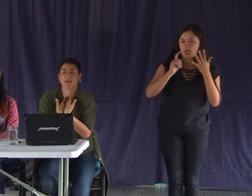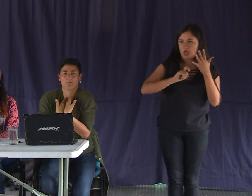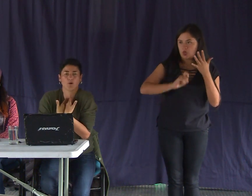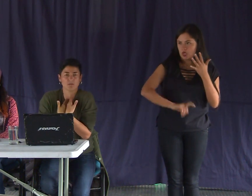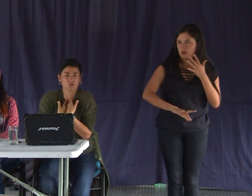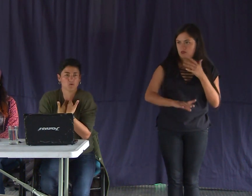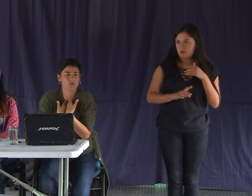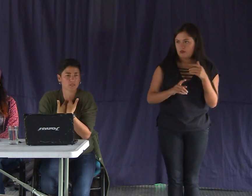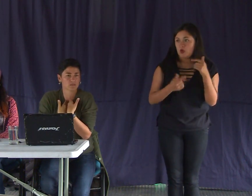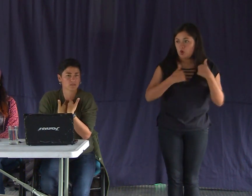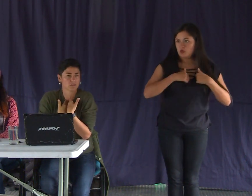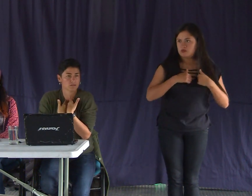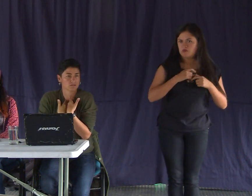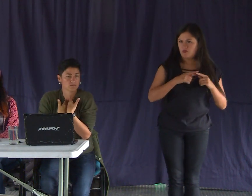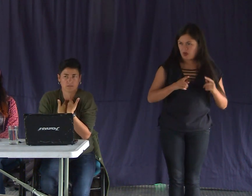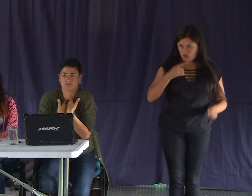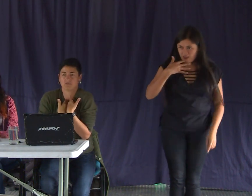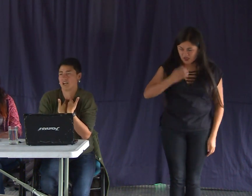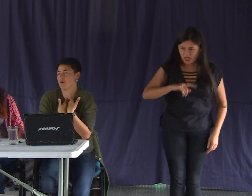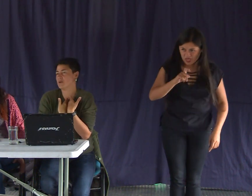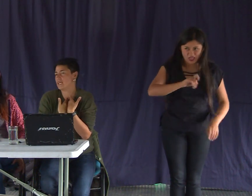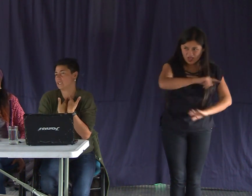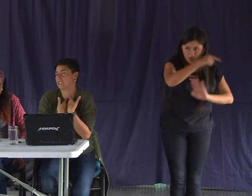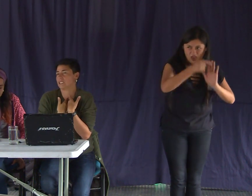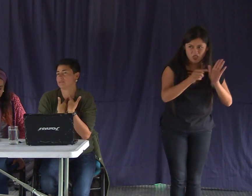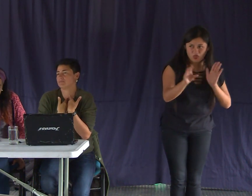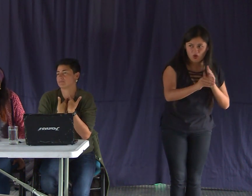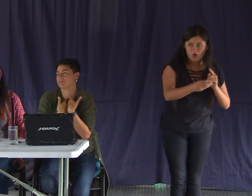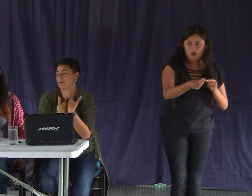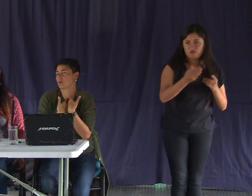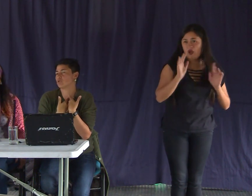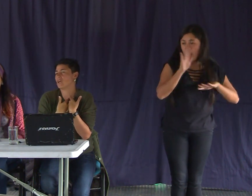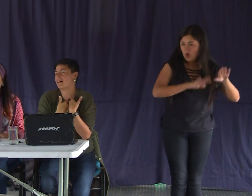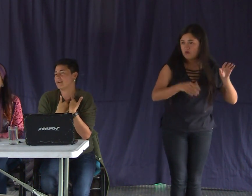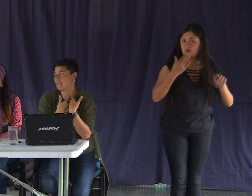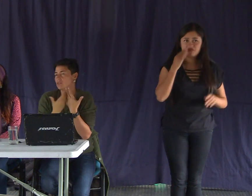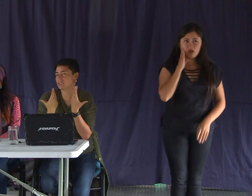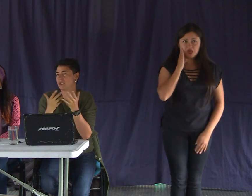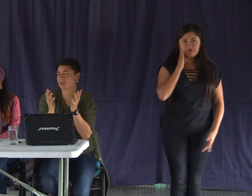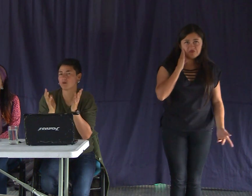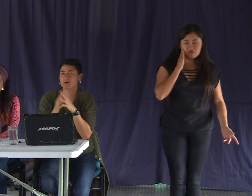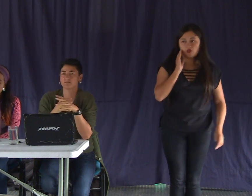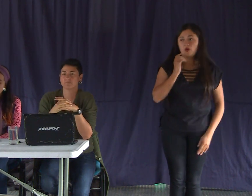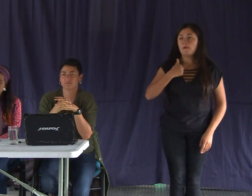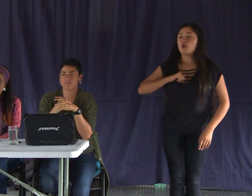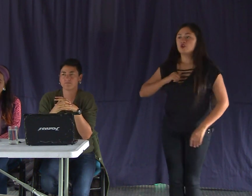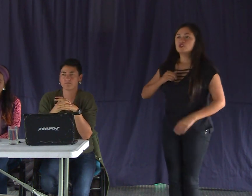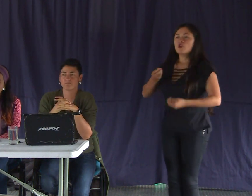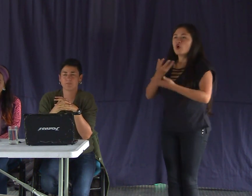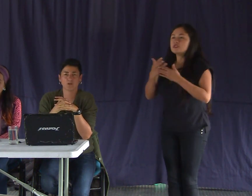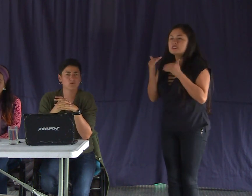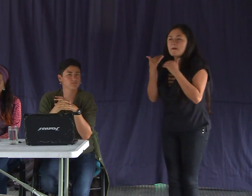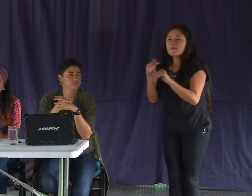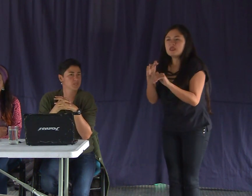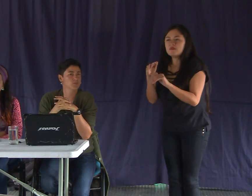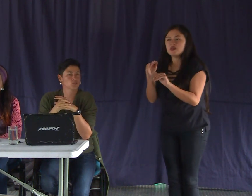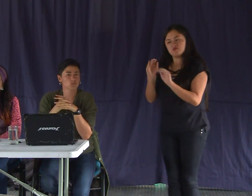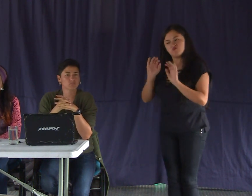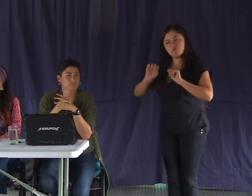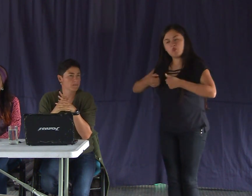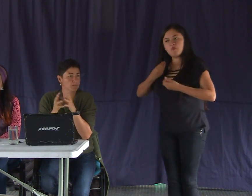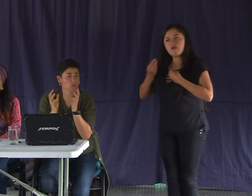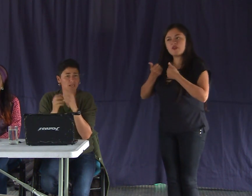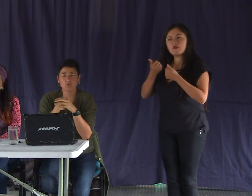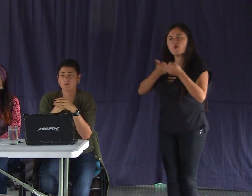¿nosotros con qué podemos vivir? Pues con la comida, de pronto el abrigo, sí, la ropa, pero de